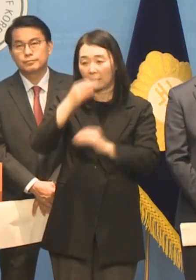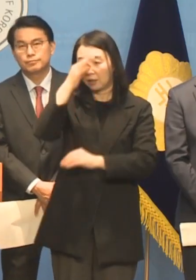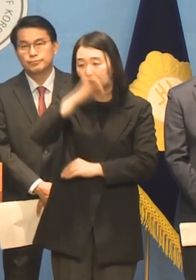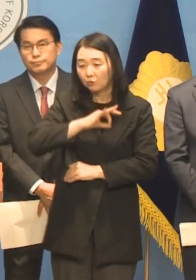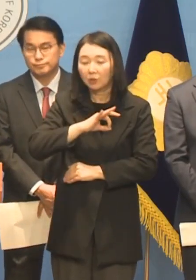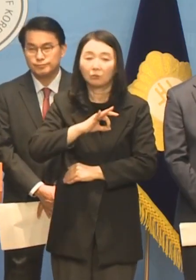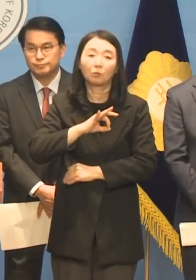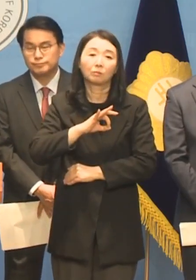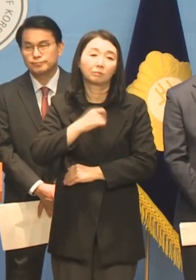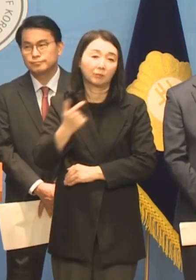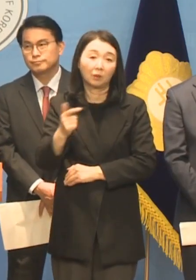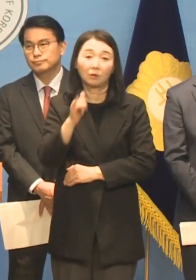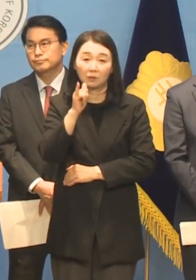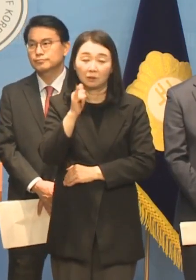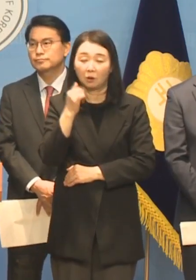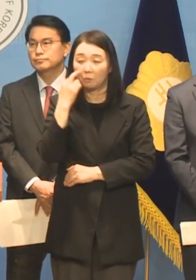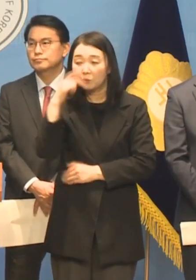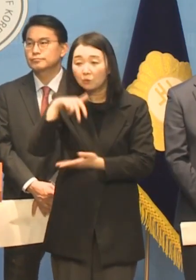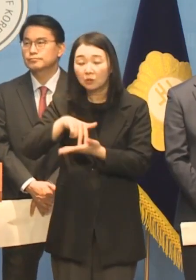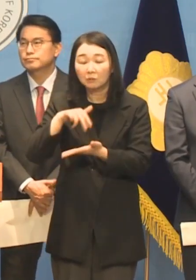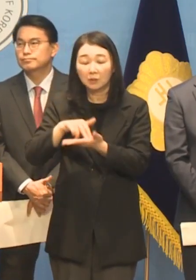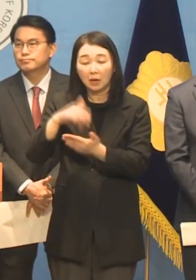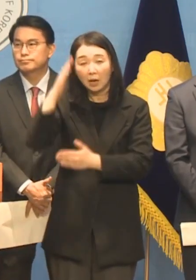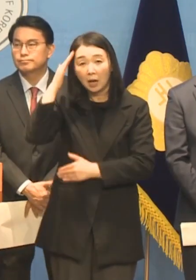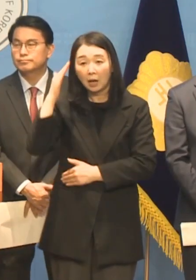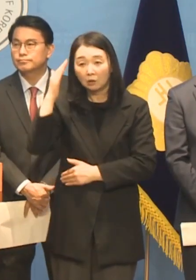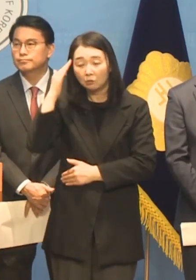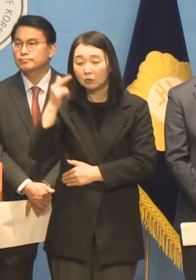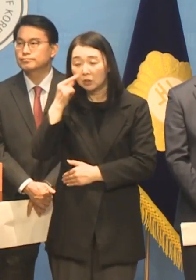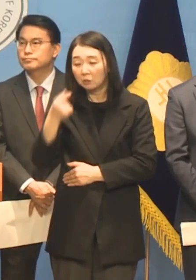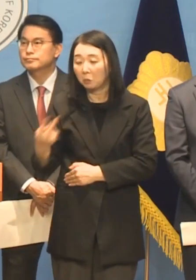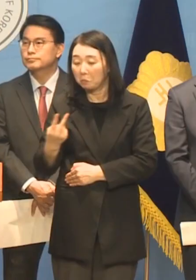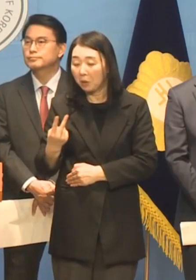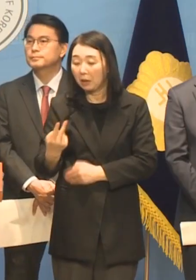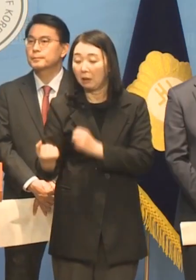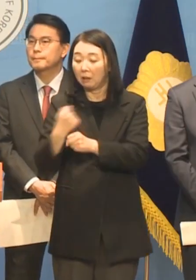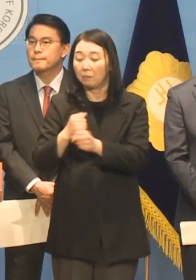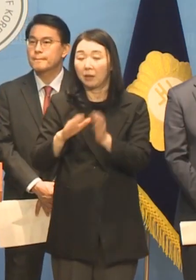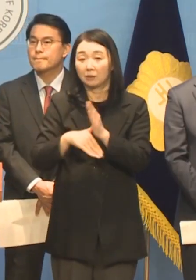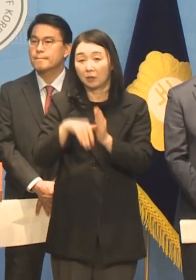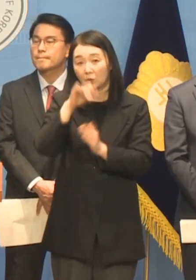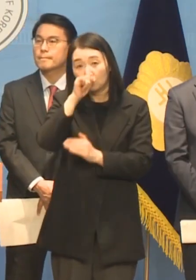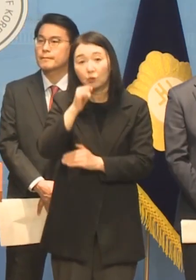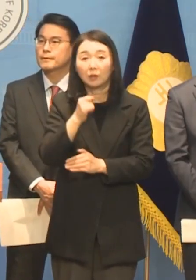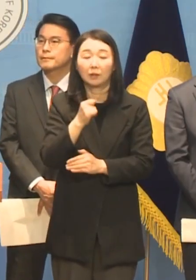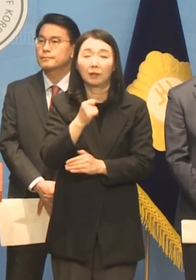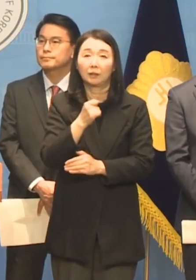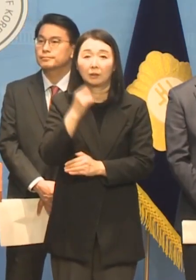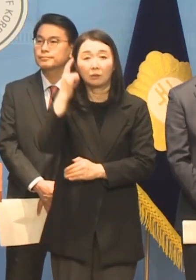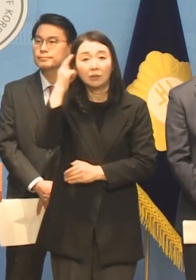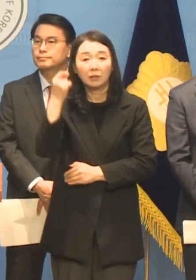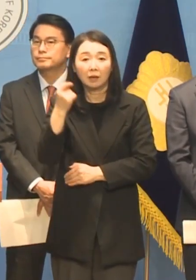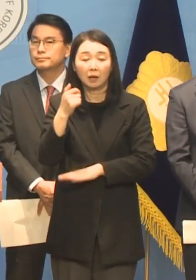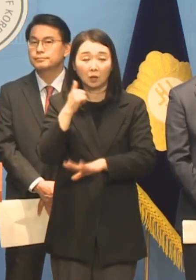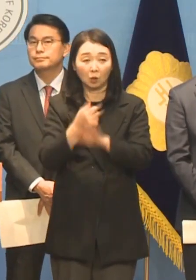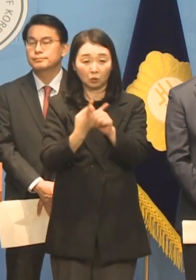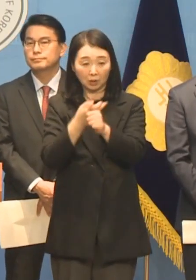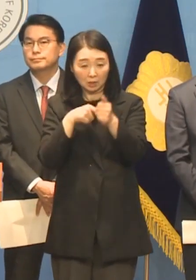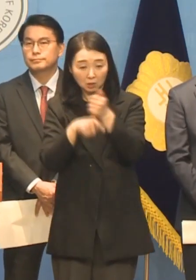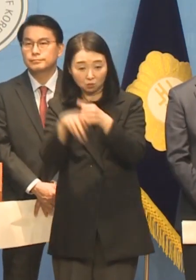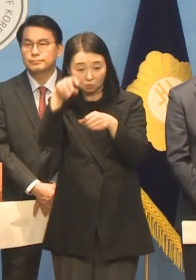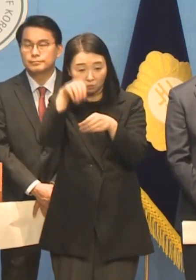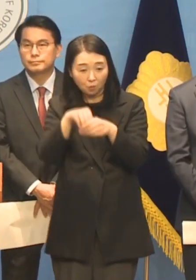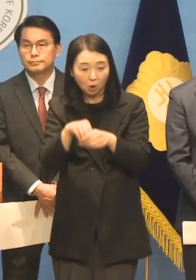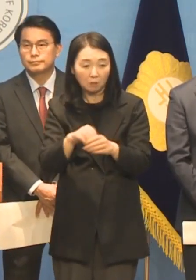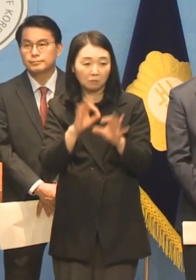생각하기 때문에 미국에서도 이를 높게 평가하고 있는데 이 역시 탄핵 사유가 되었다는 점에서 놀라지